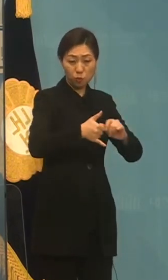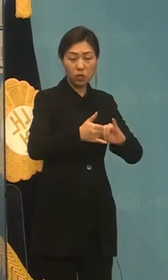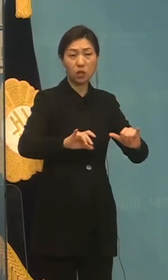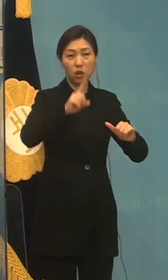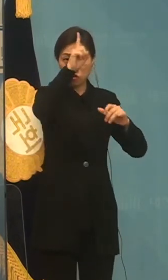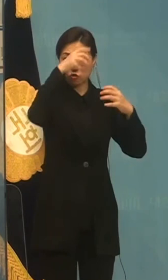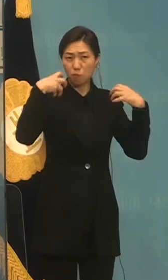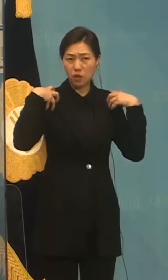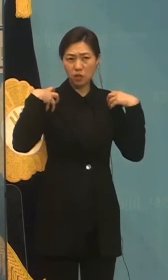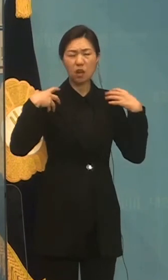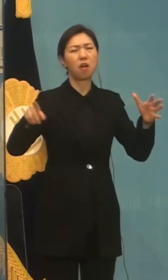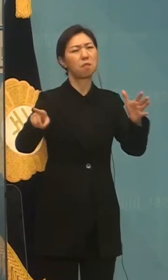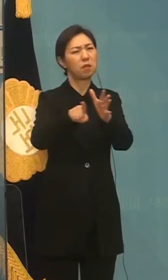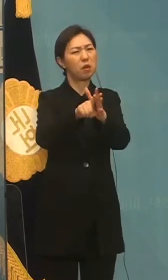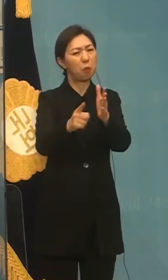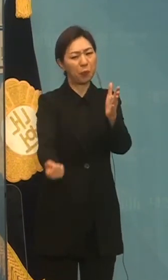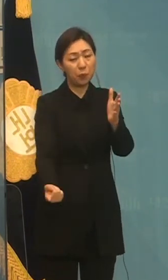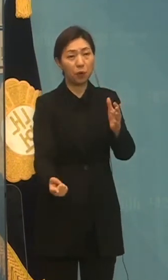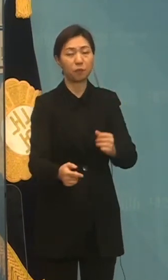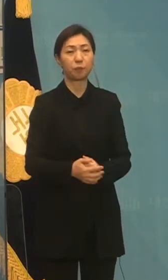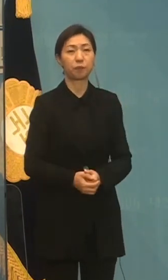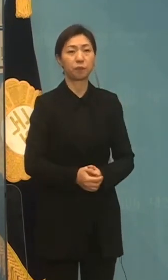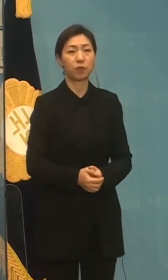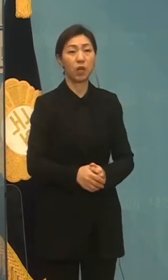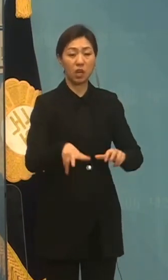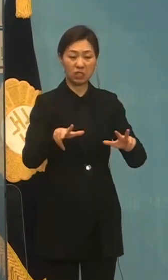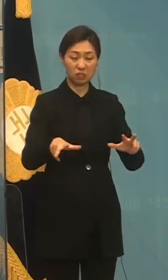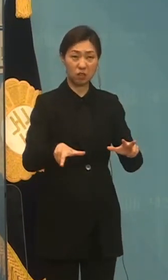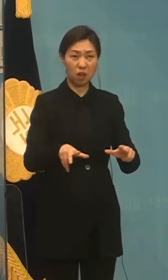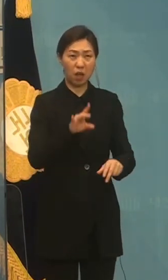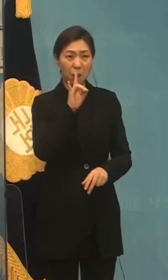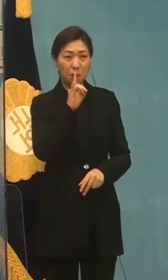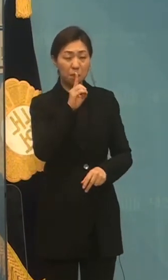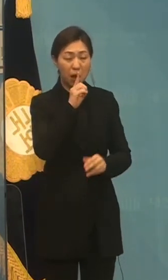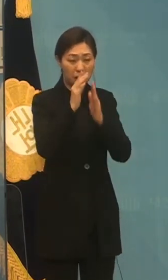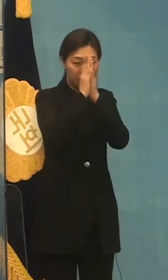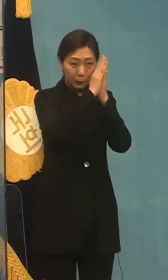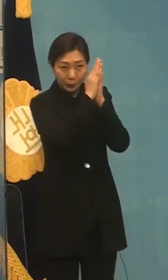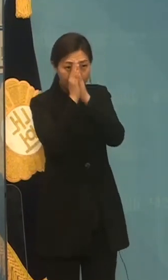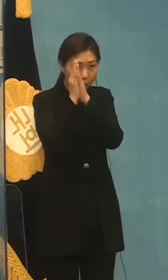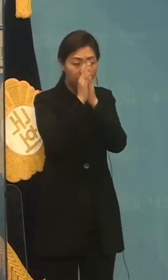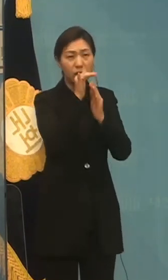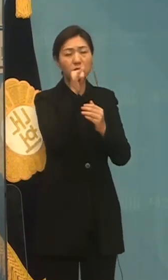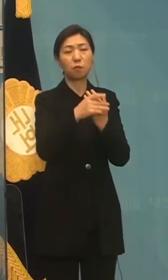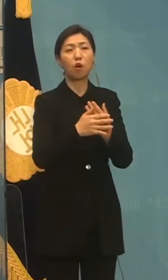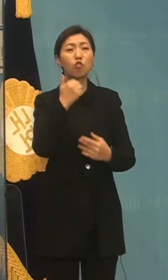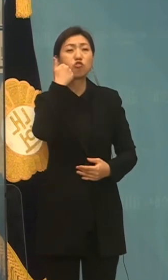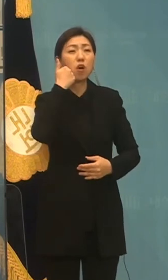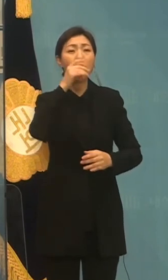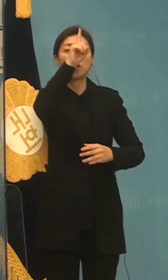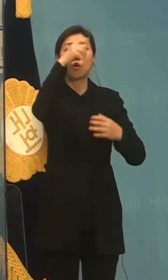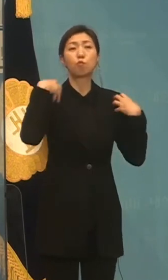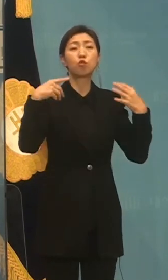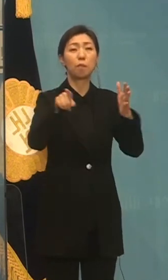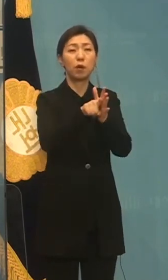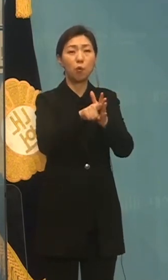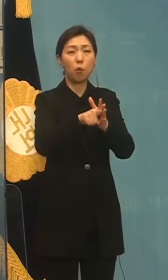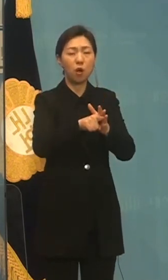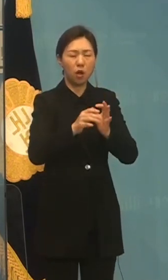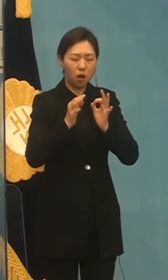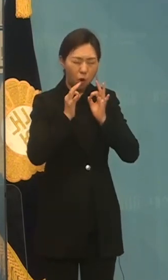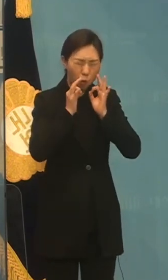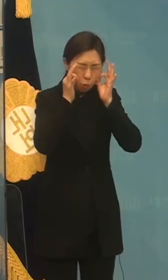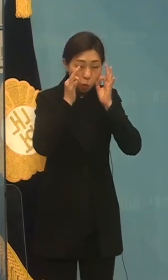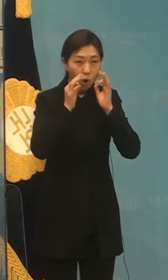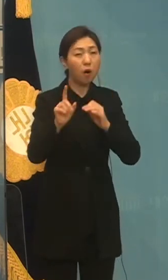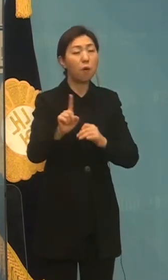정부 정책이 상황에 따라 급변사태 한다면 어느 국민이 정부를 믿고 생애를 전념할 수 있겠는가. 지난해 쌀